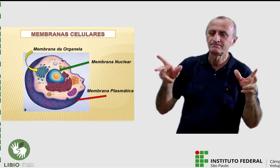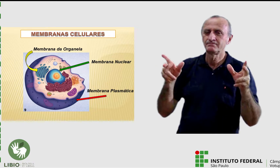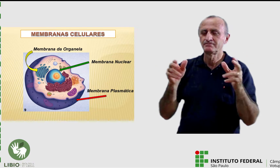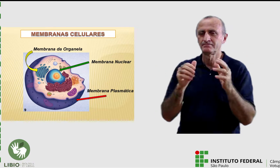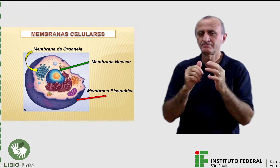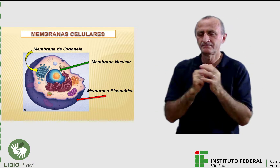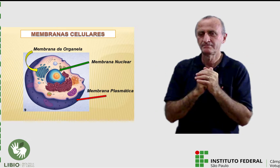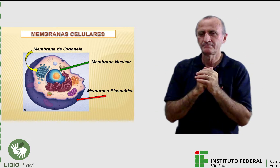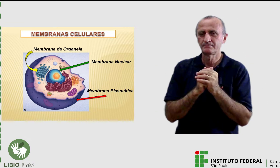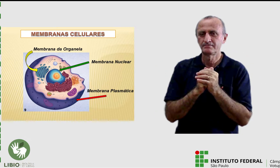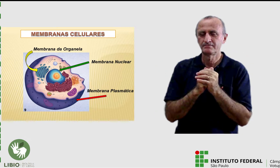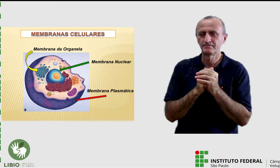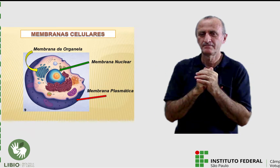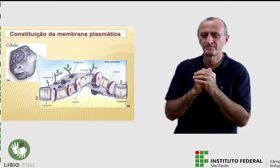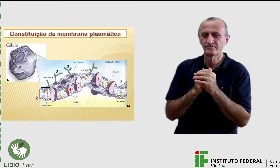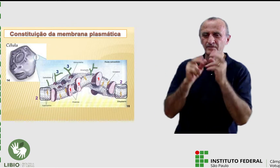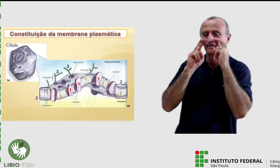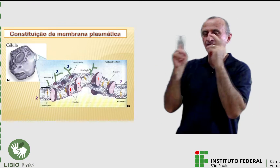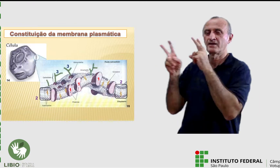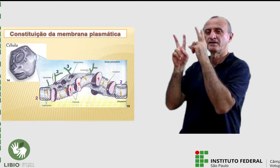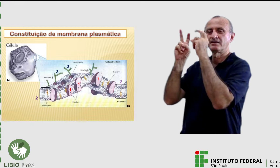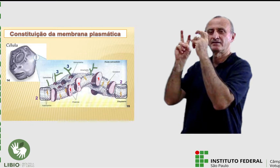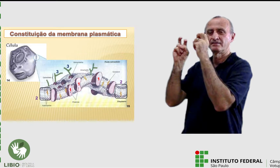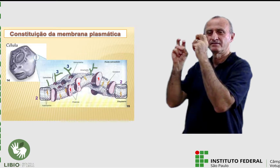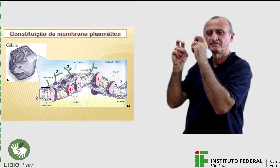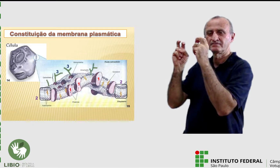funções diferentes. Veja aqui, olha,